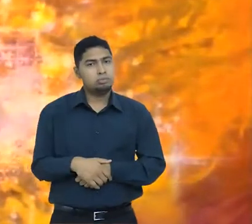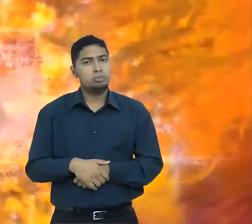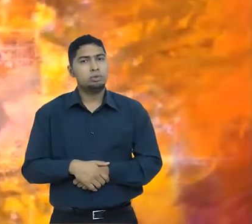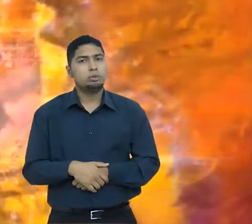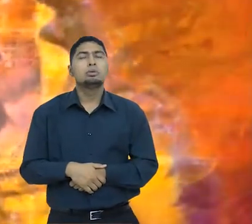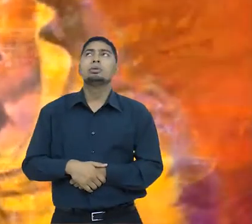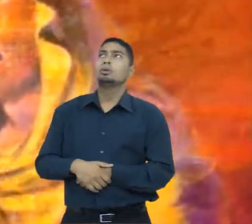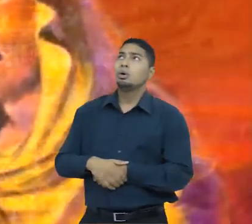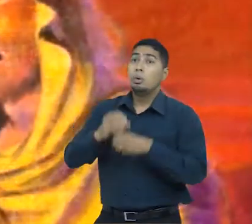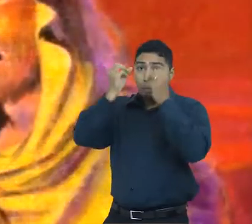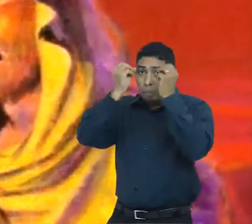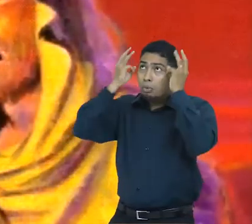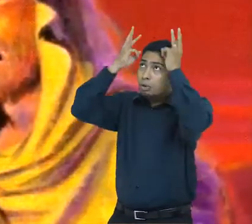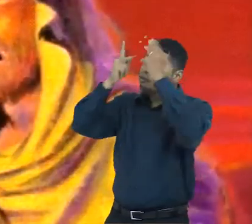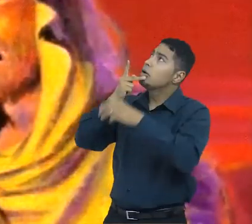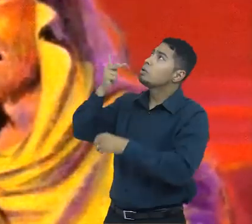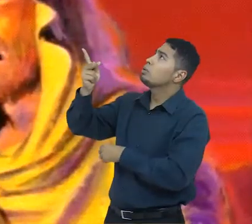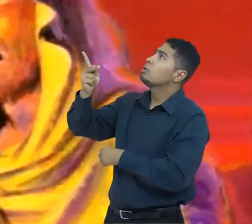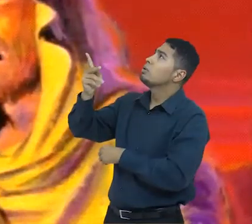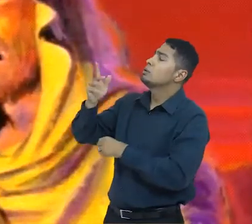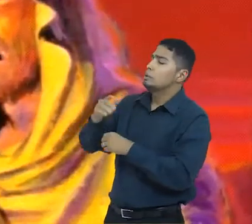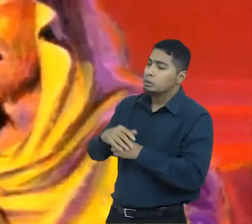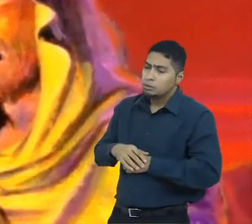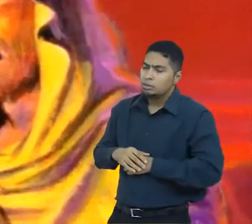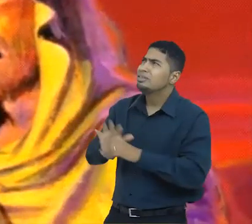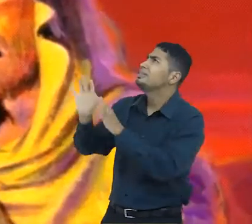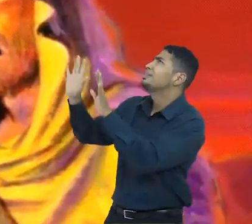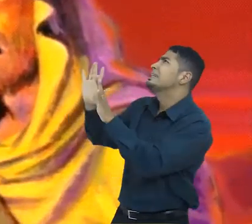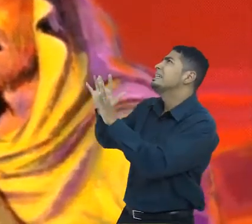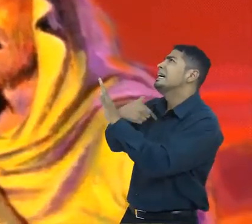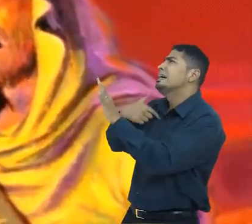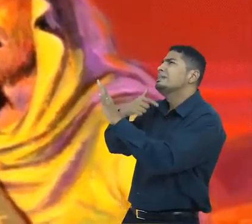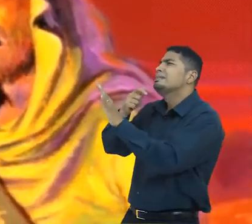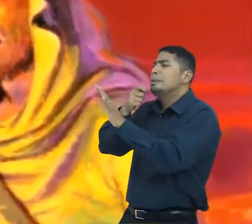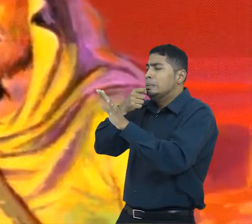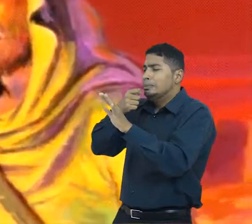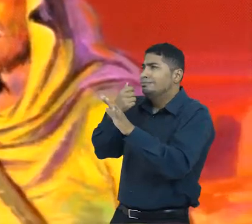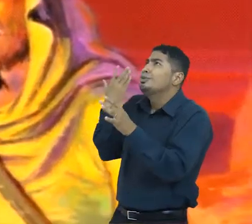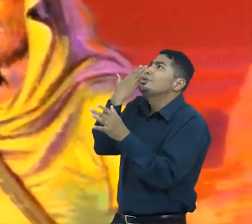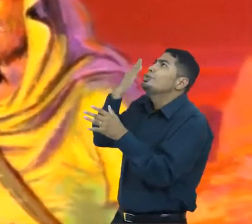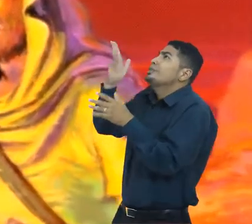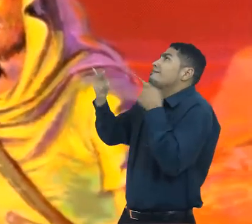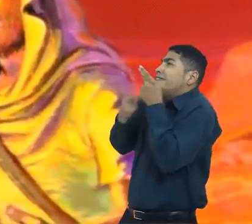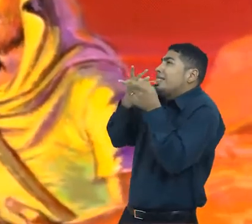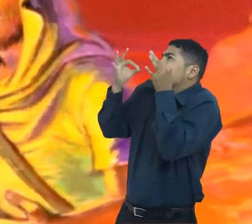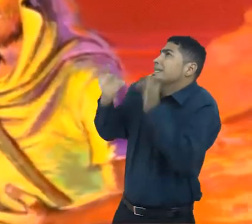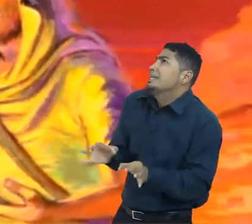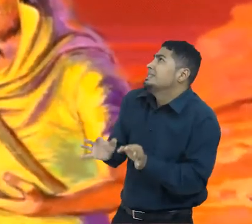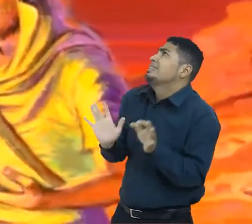aqui. Moisés disse: meu Senhor, eu me confundo com as palavras. Eu não